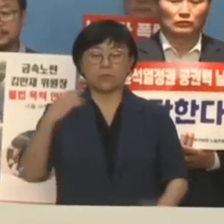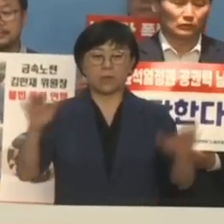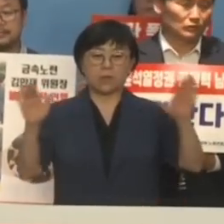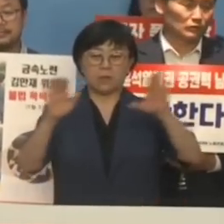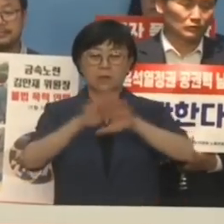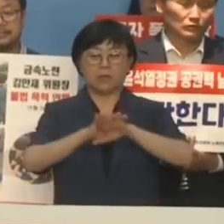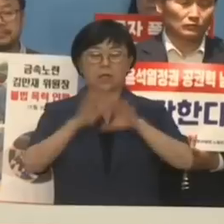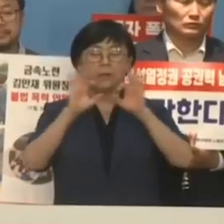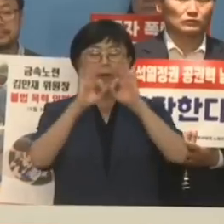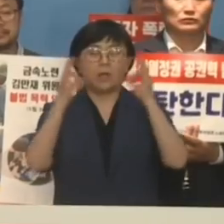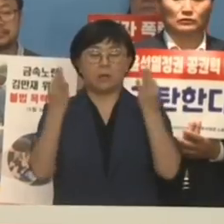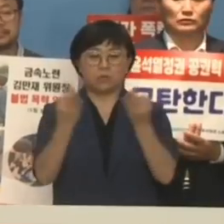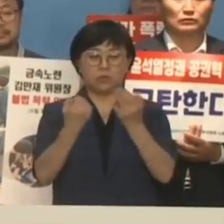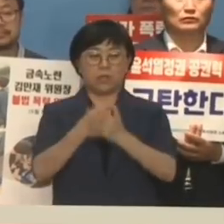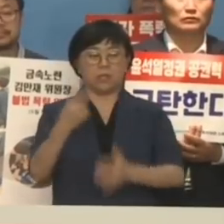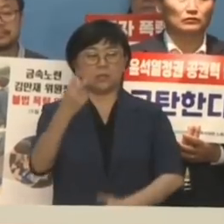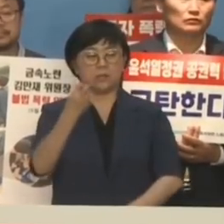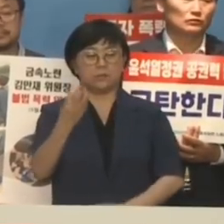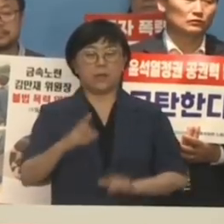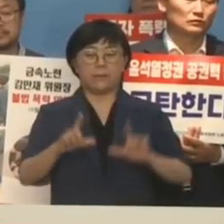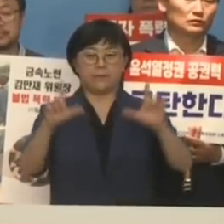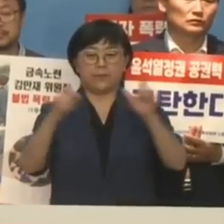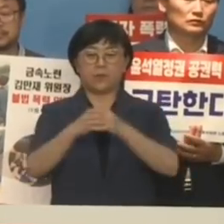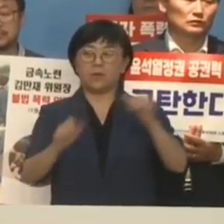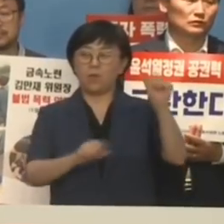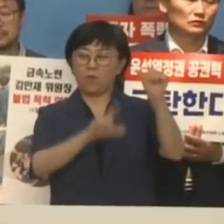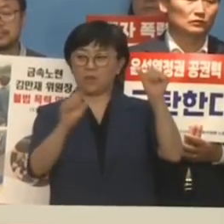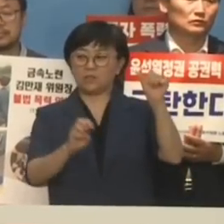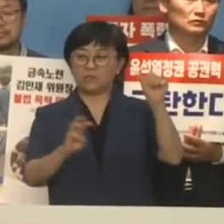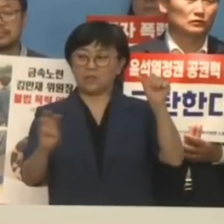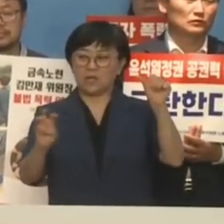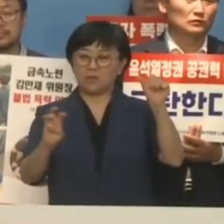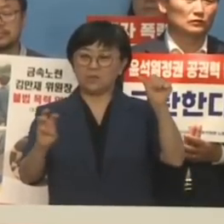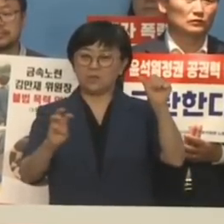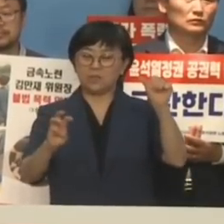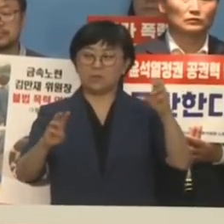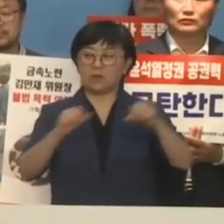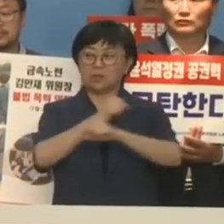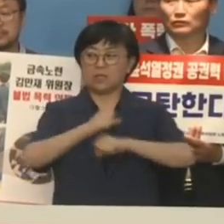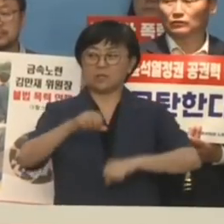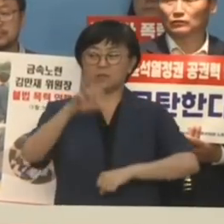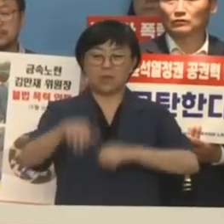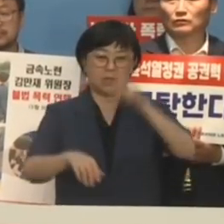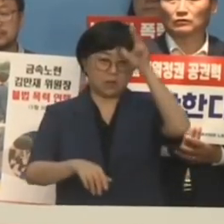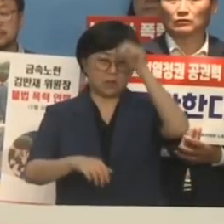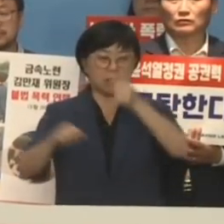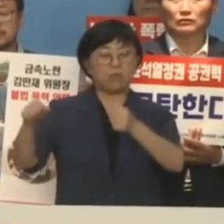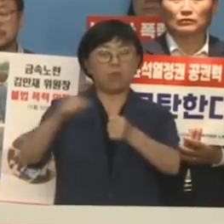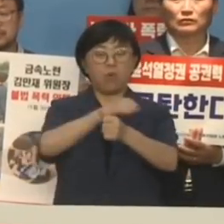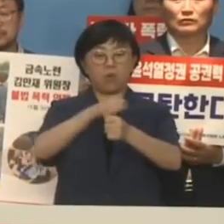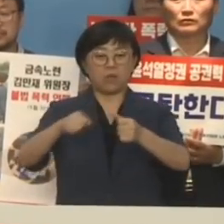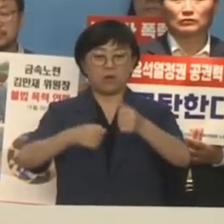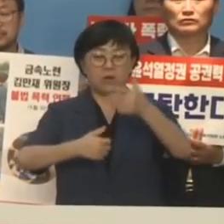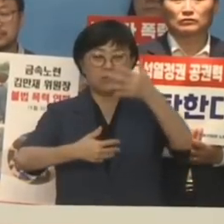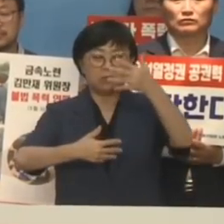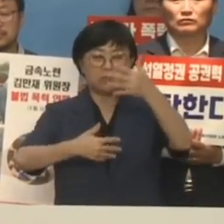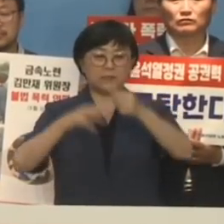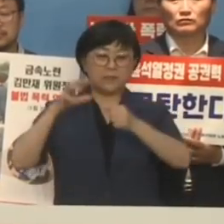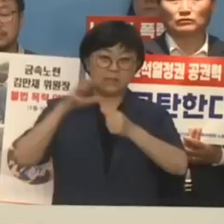어젯밤 제 페이스북에 2023년 5월 30일 광양에서 벌어진 경찰의 폭력 진압